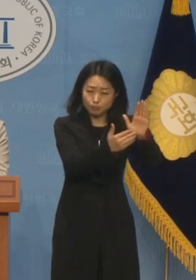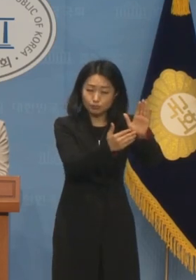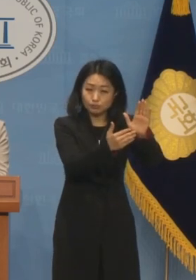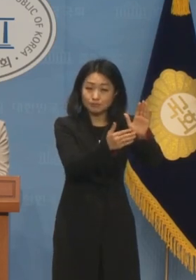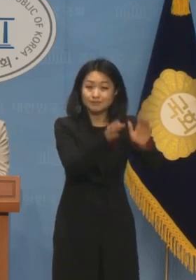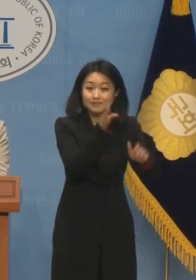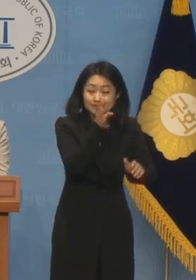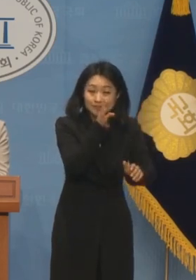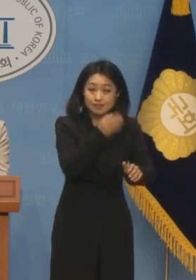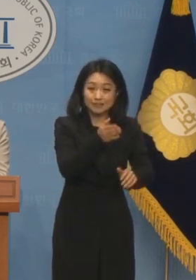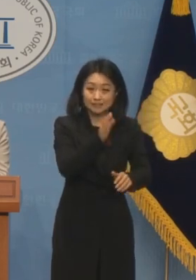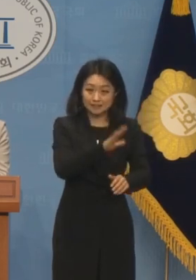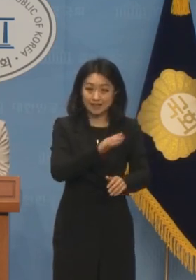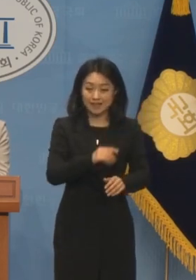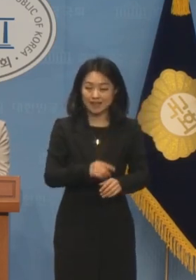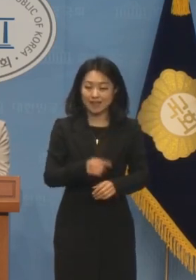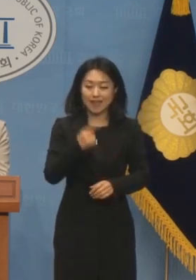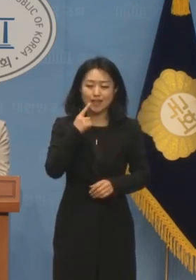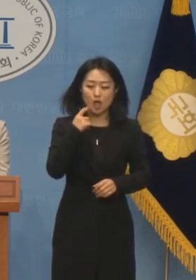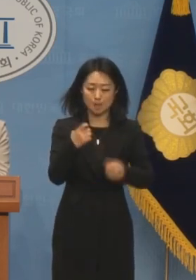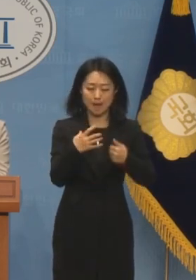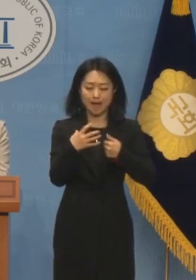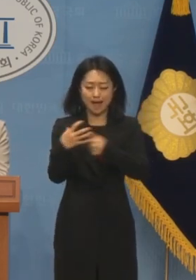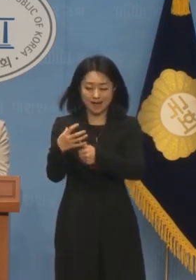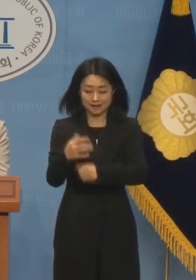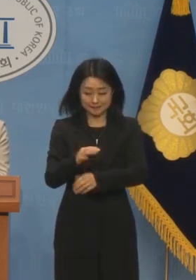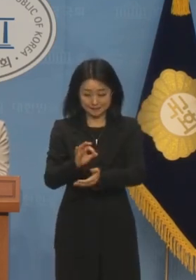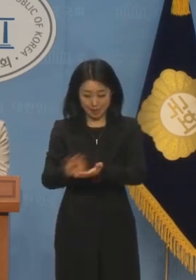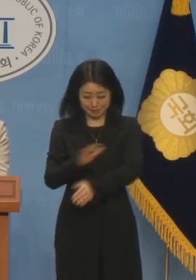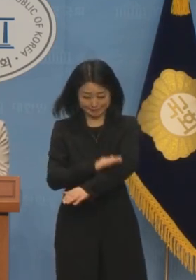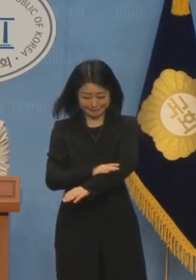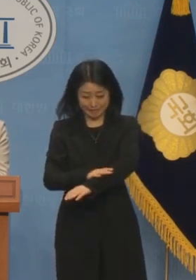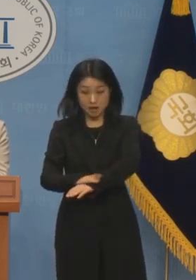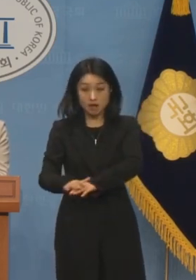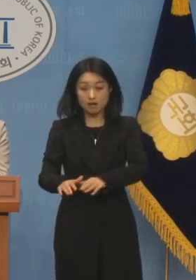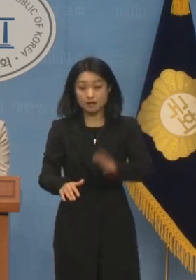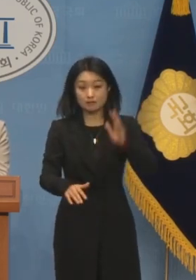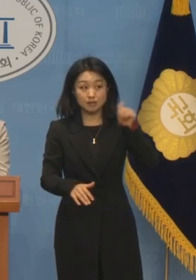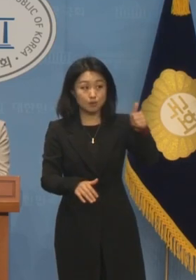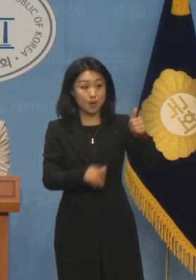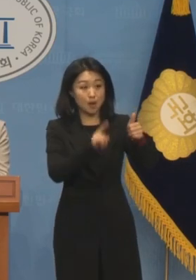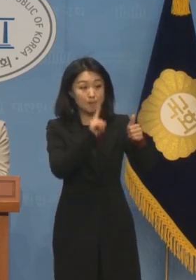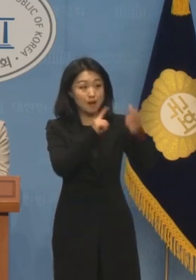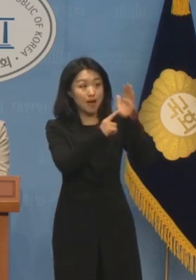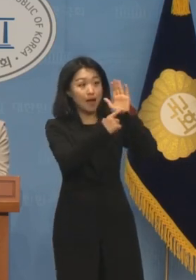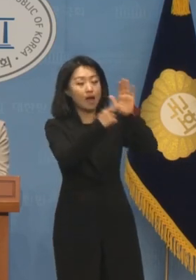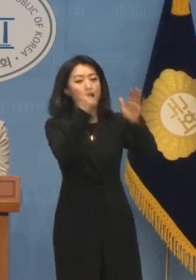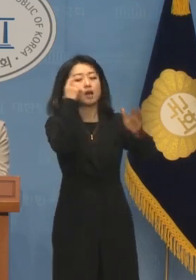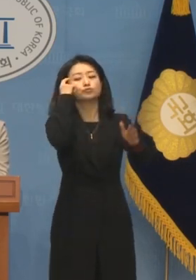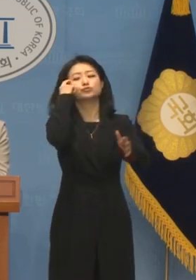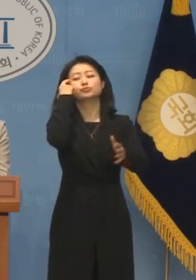삼으라는 대통령의 초법적 인식에 경악을 금치 못합니다.